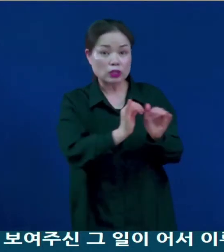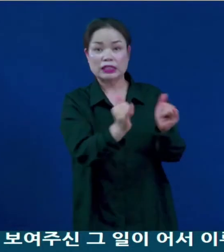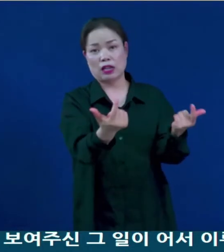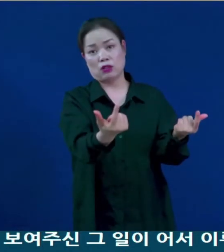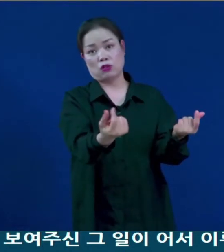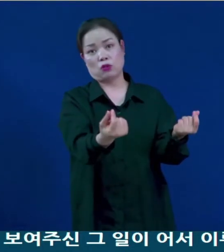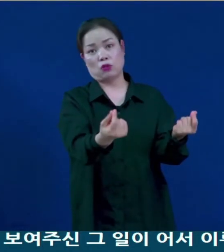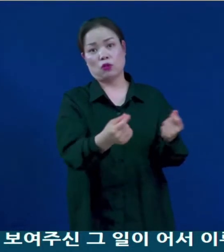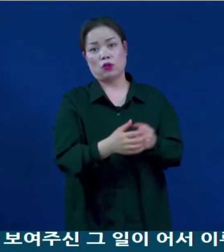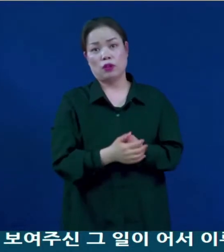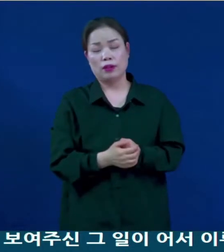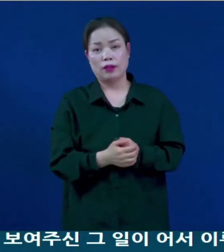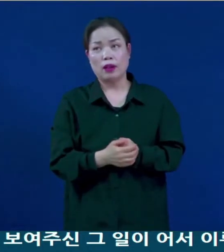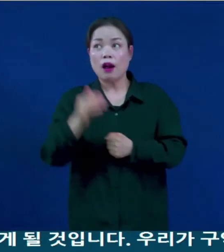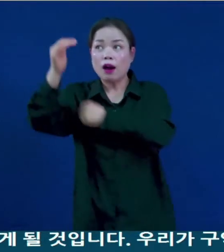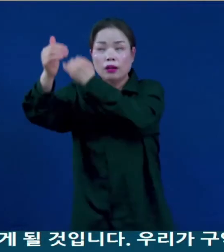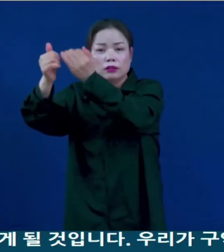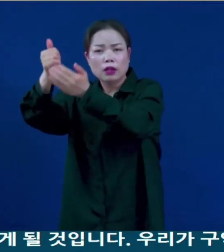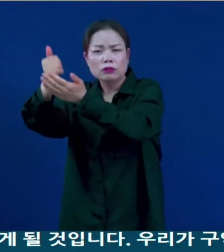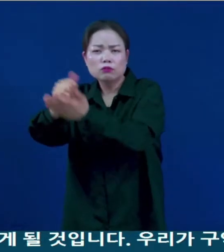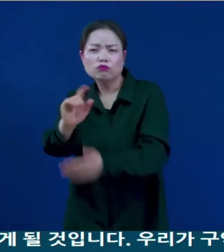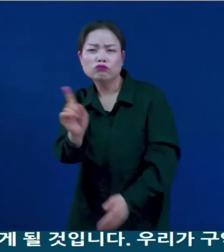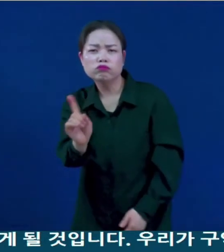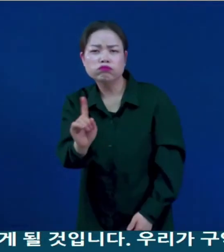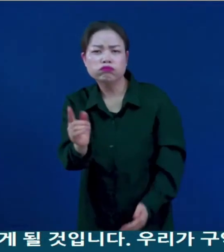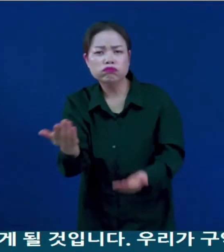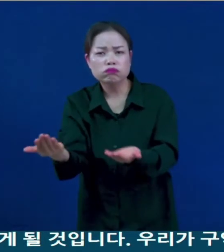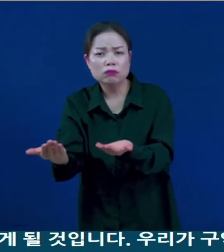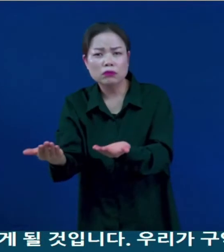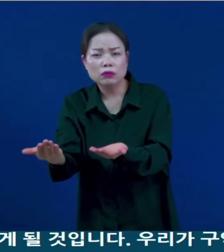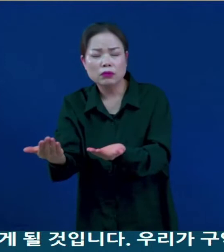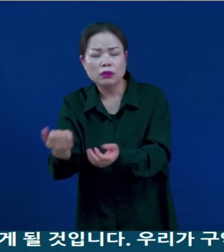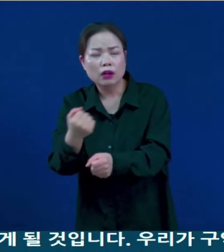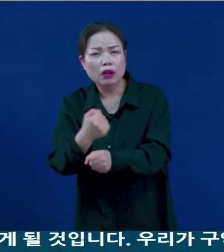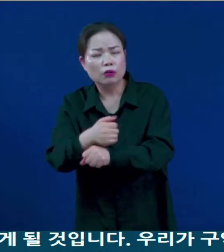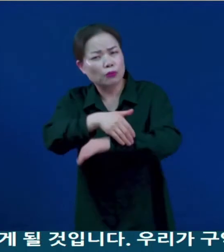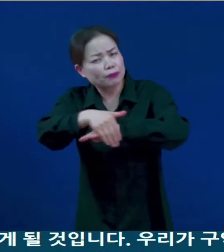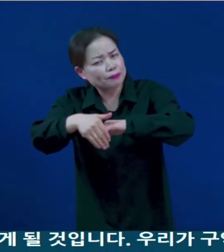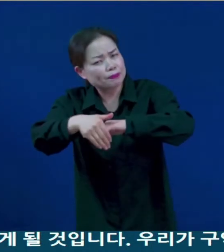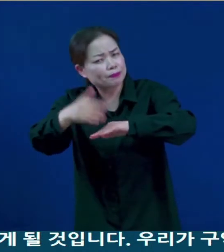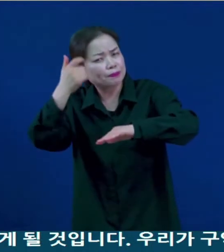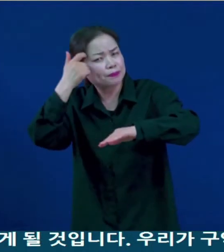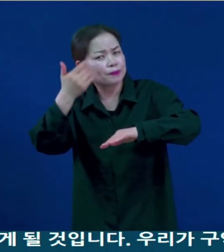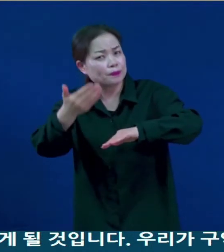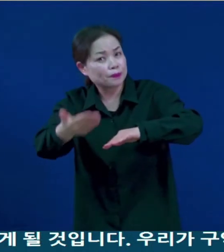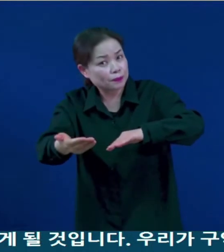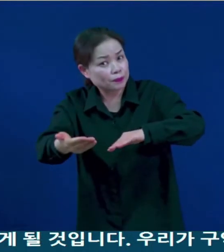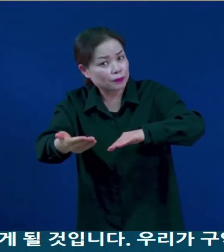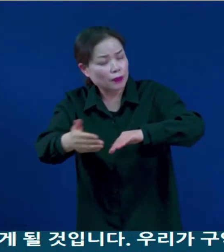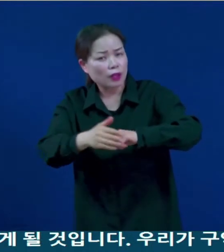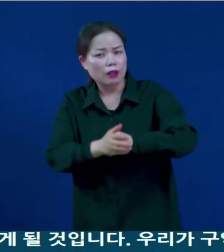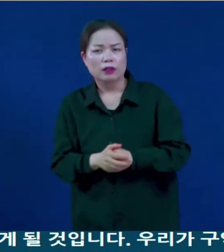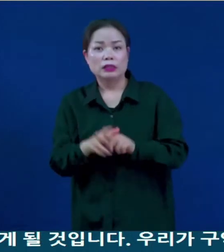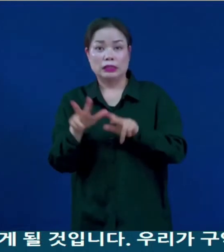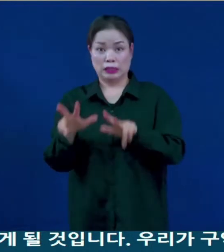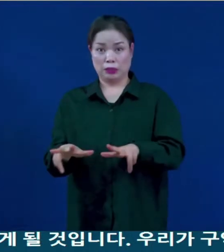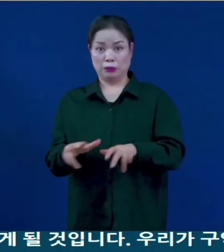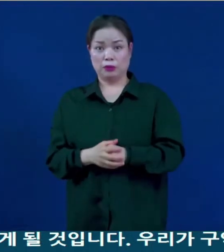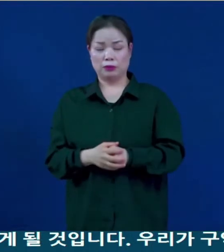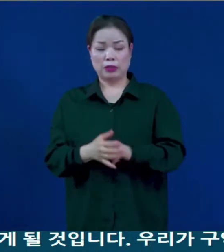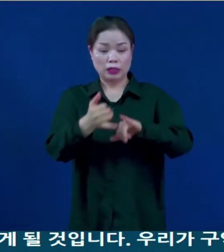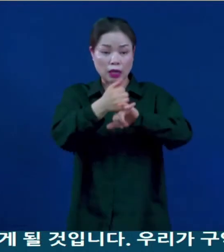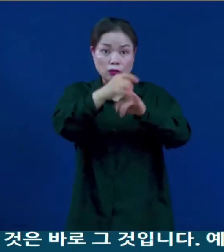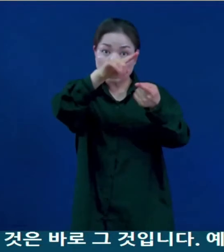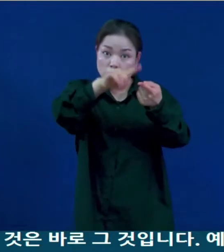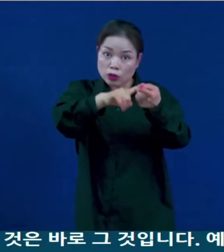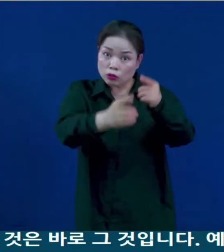선지자들처럼 하나님이 무슨 일을 하시려고 했는지, 그래서 지금은 그